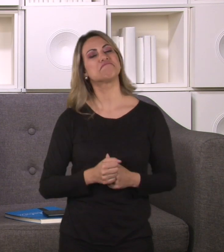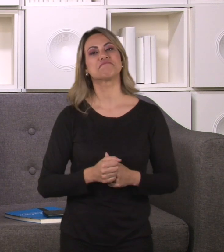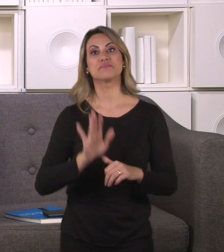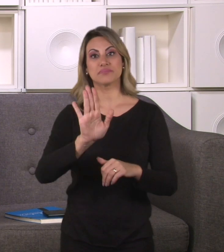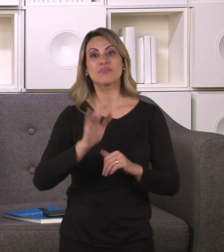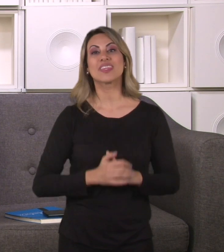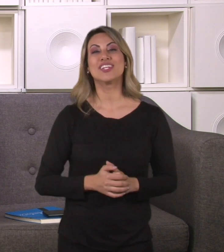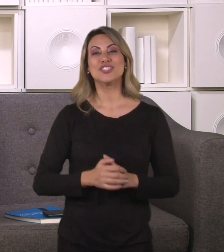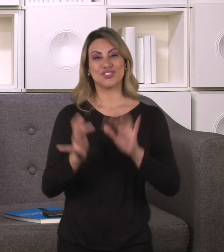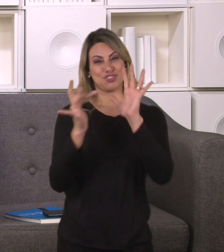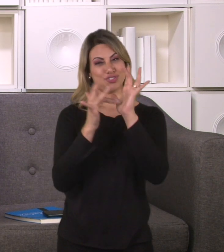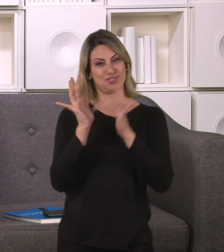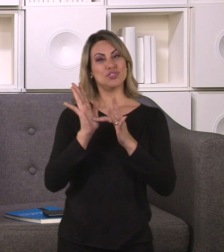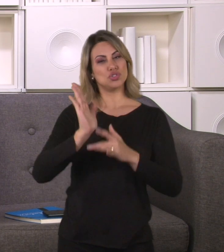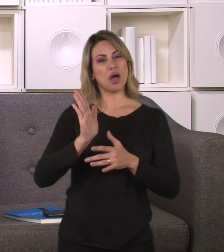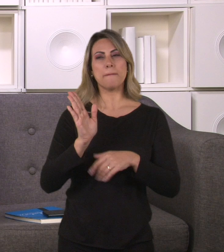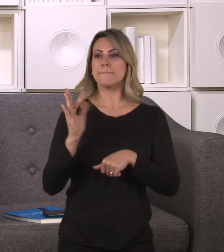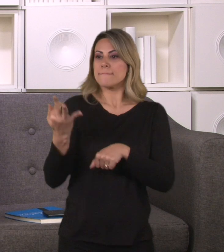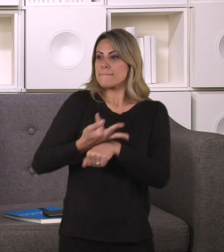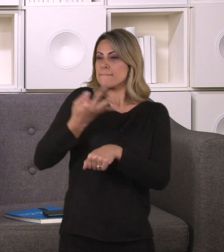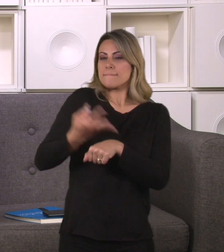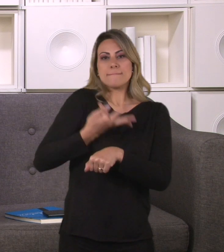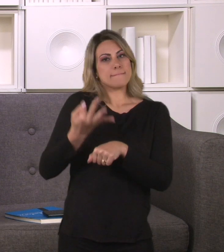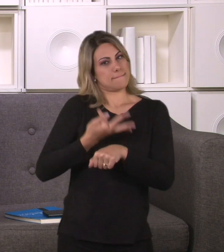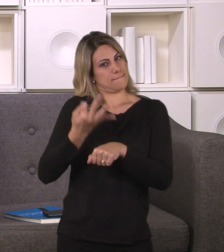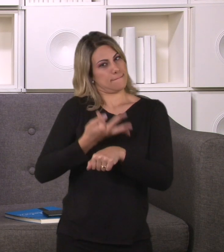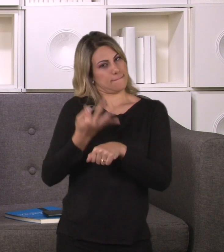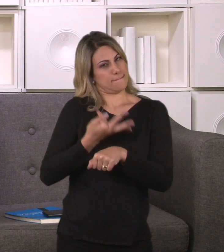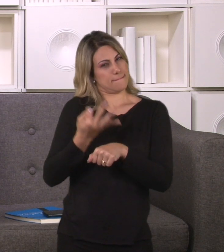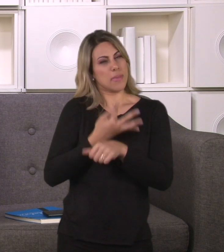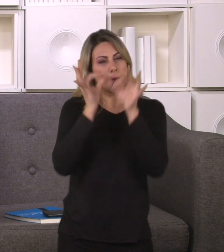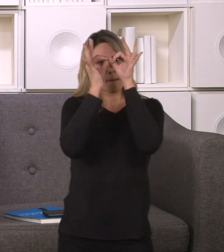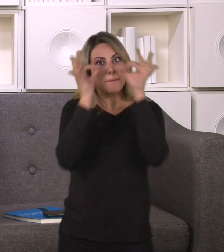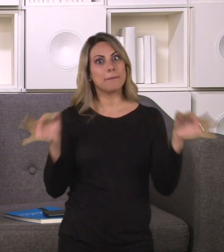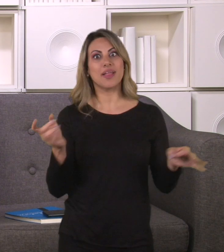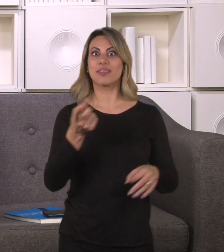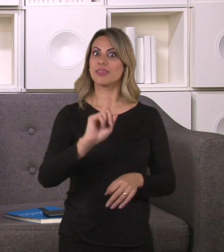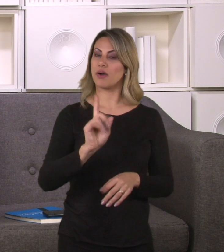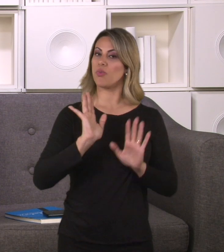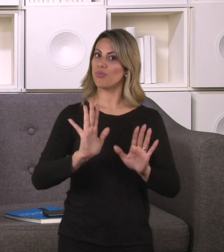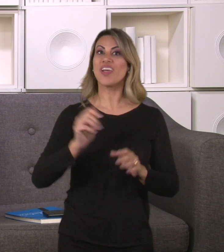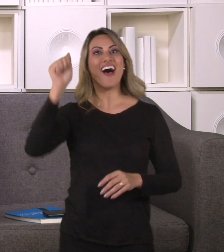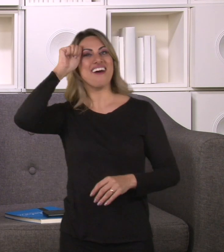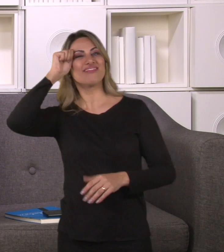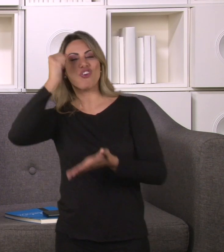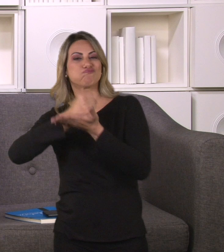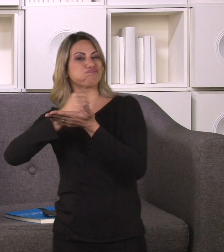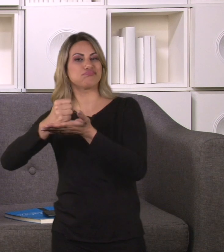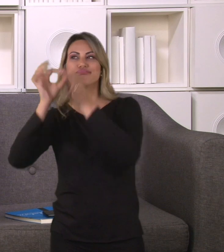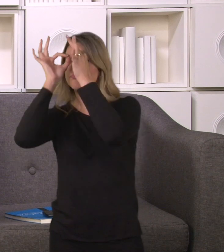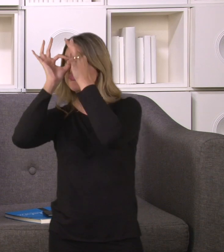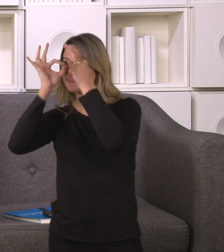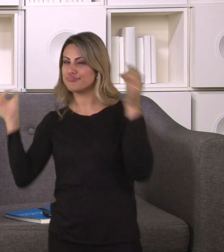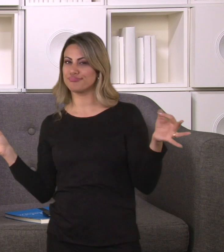a humanidade, está sendo tentada novamente. Aquele caiu em tentação, mas esse segundo homem, Jesus, não